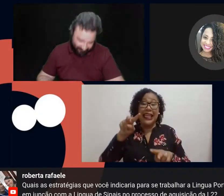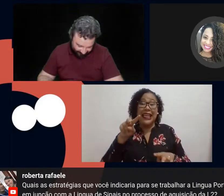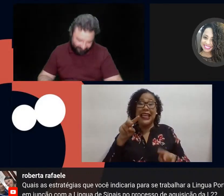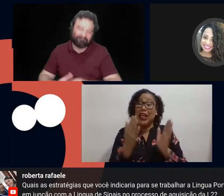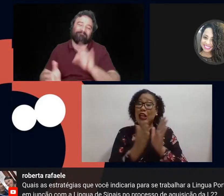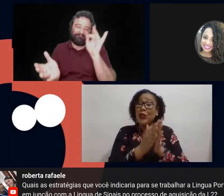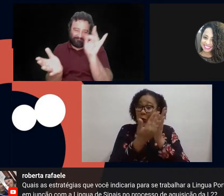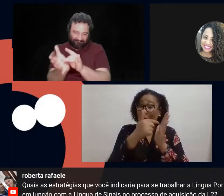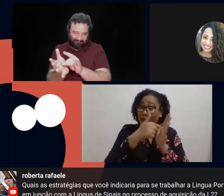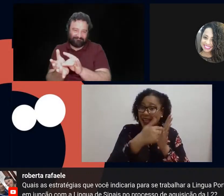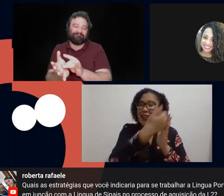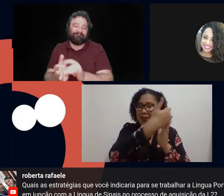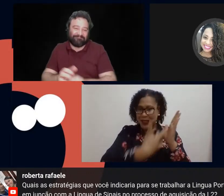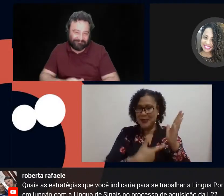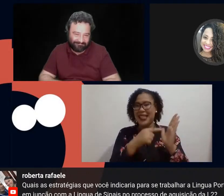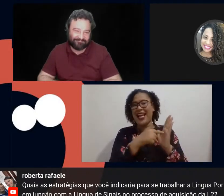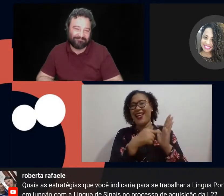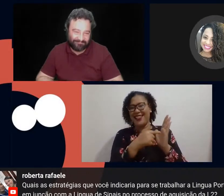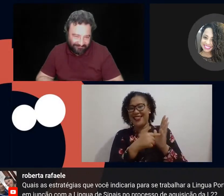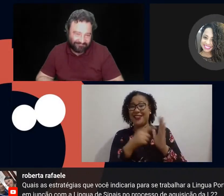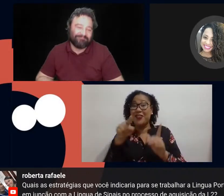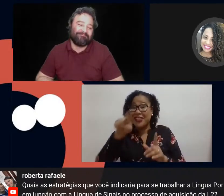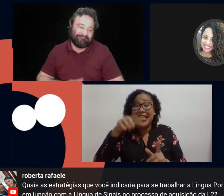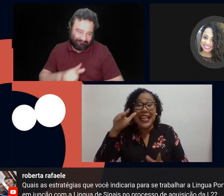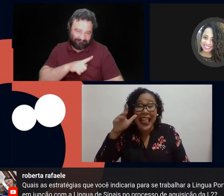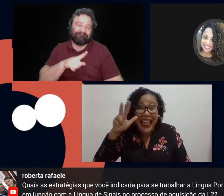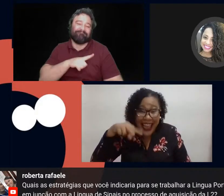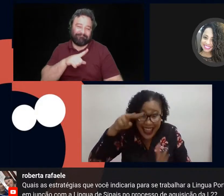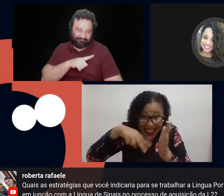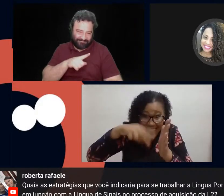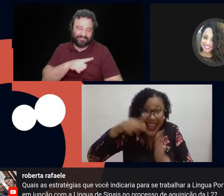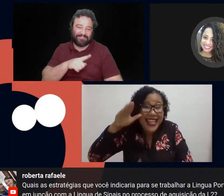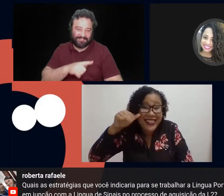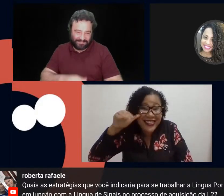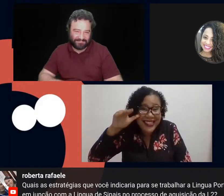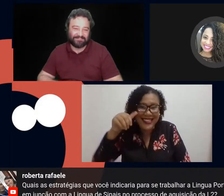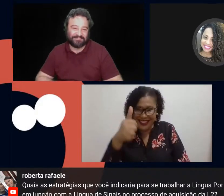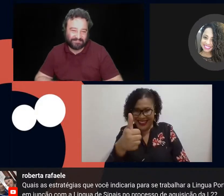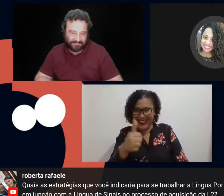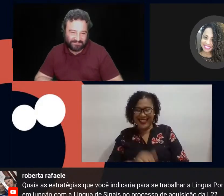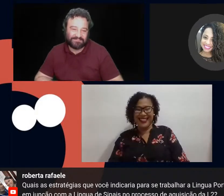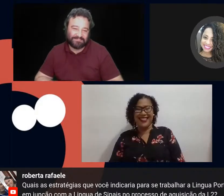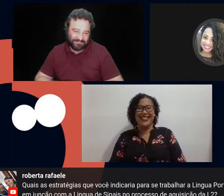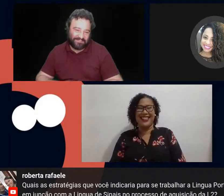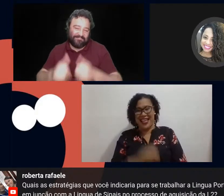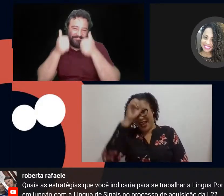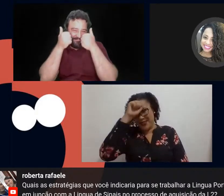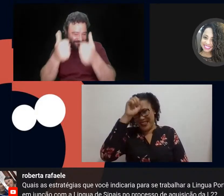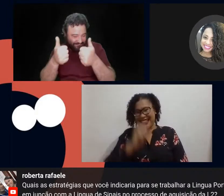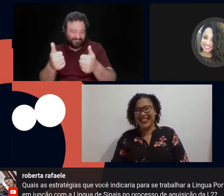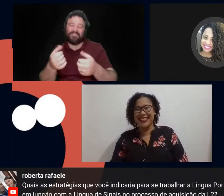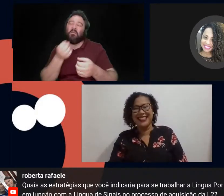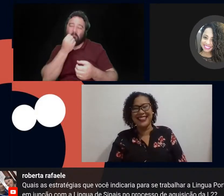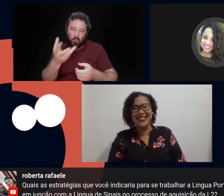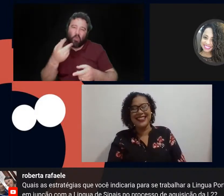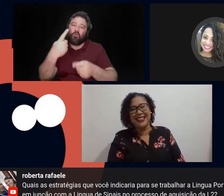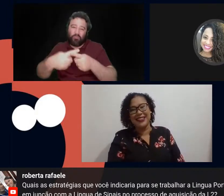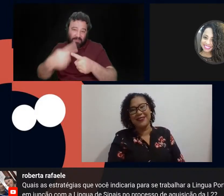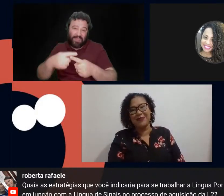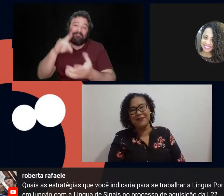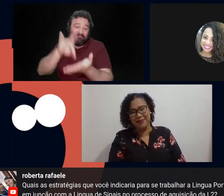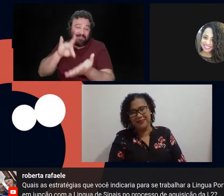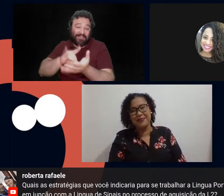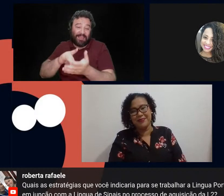pedagogia visual. Então, no livro ele explica a respeito disso. Então, vocês podem ler, né, que o livro ele vai tratar sobre